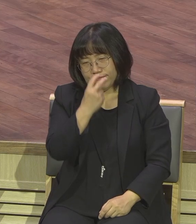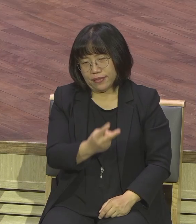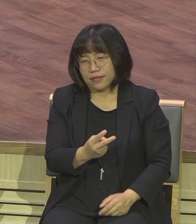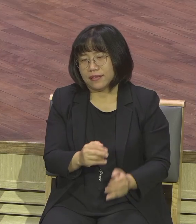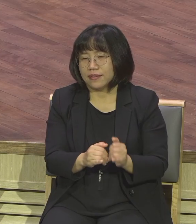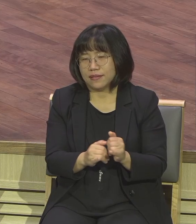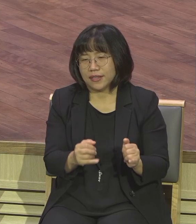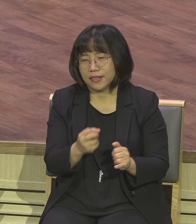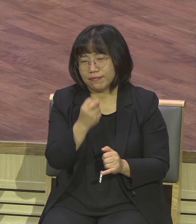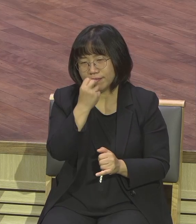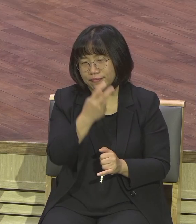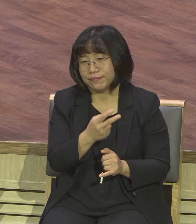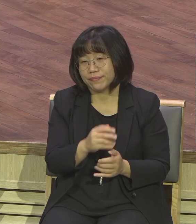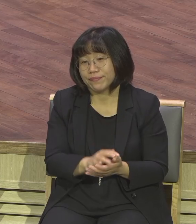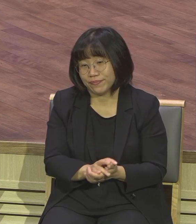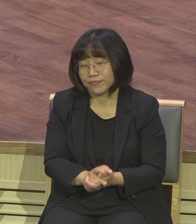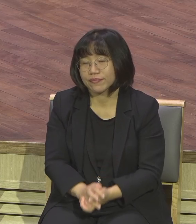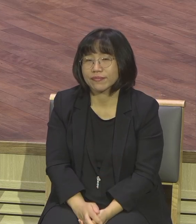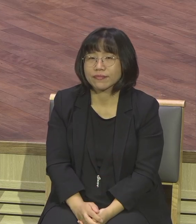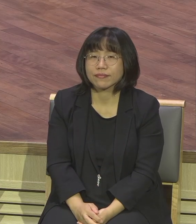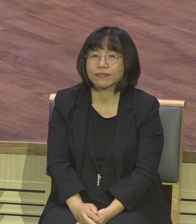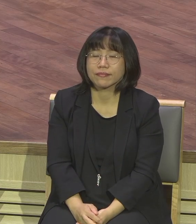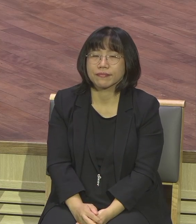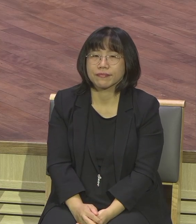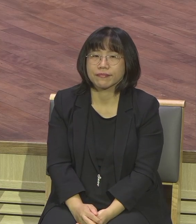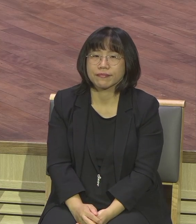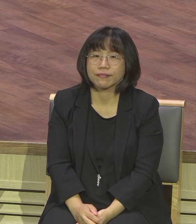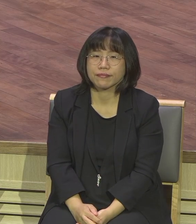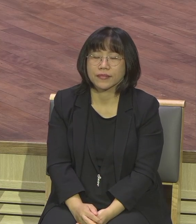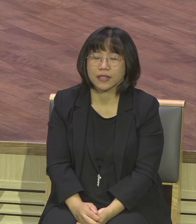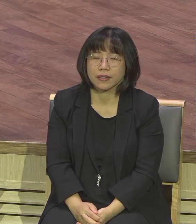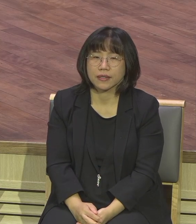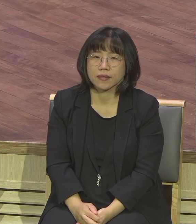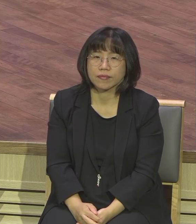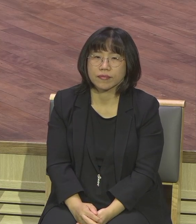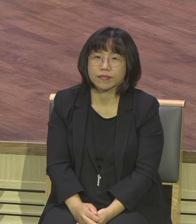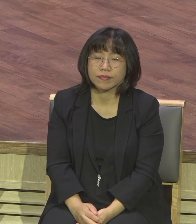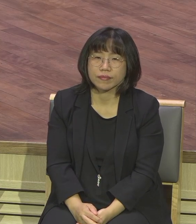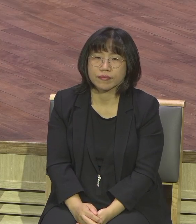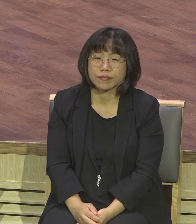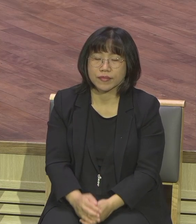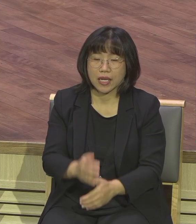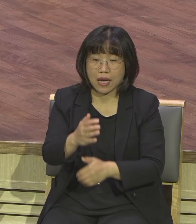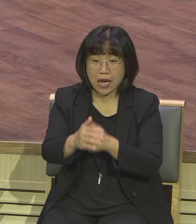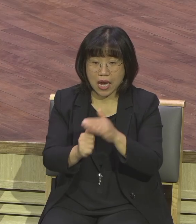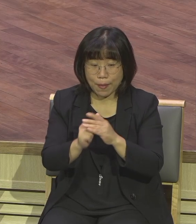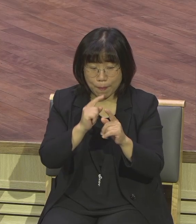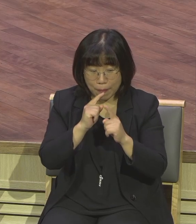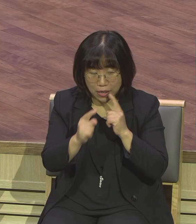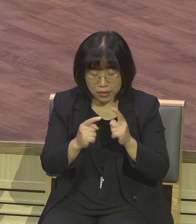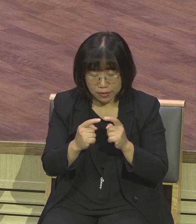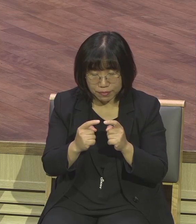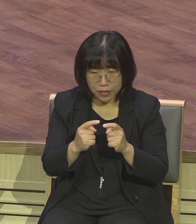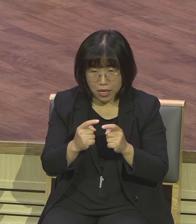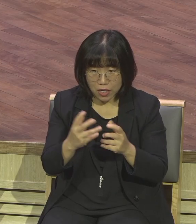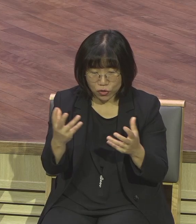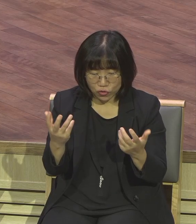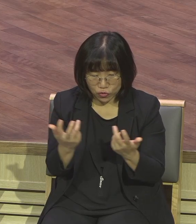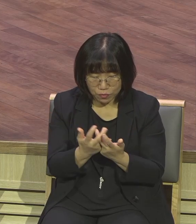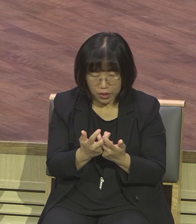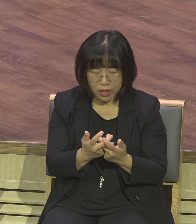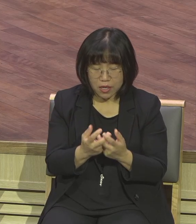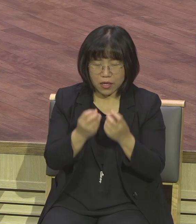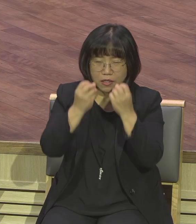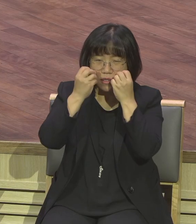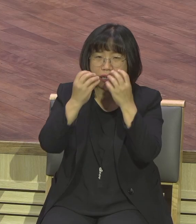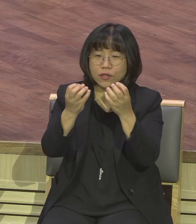냄새가. 인본주의에서 냄새가 푹푹 나죠. 그냥. 말씀이 없으니까. 말씀이 있으면 신선하게 새로운 도전과